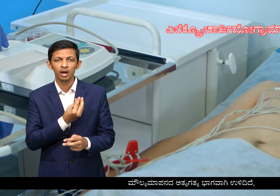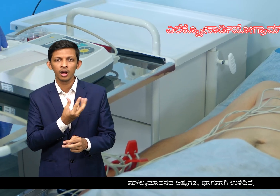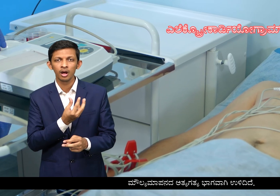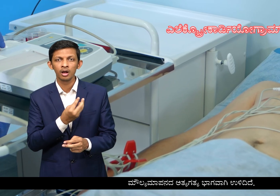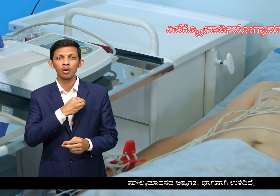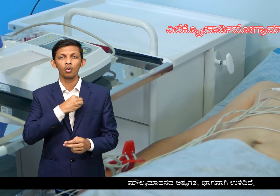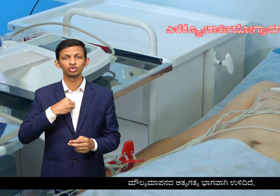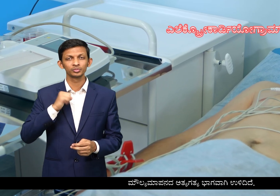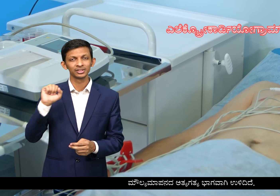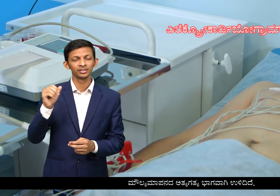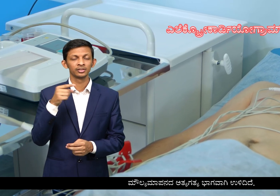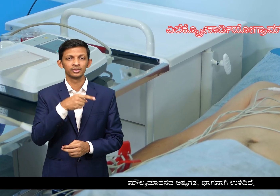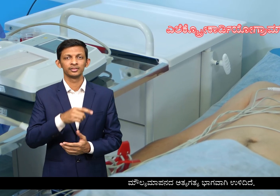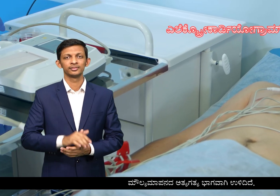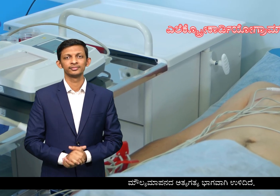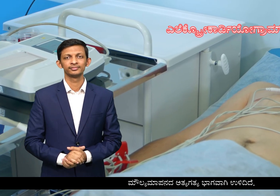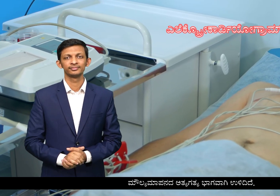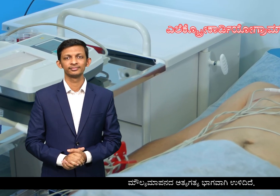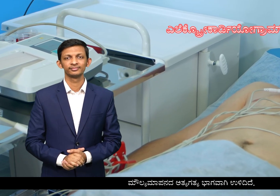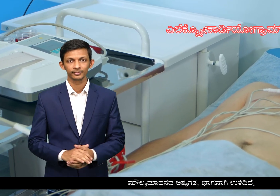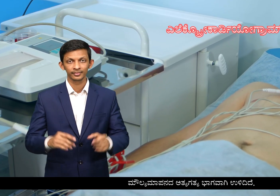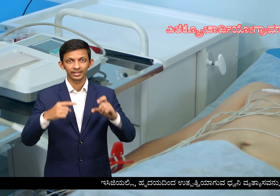ಭಾಗವಾಗಿ ಉಳಿದಿದೆ.